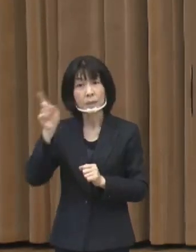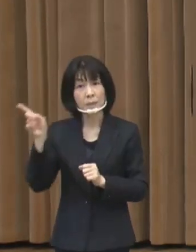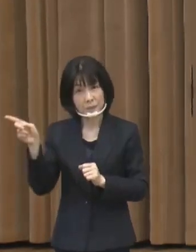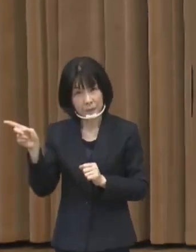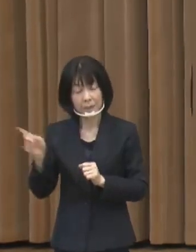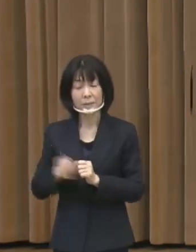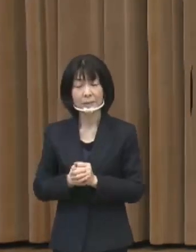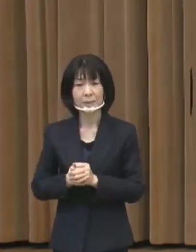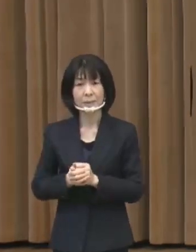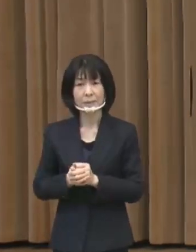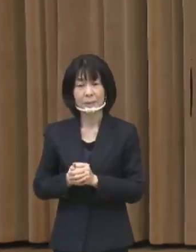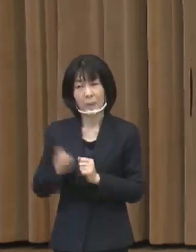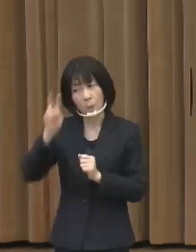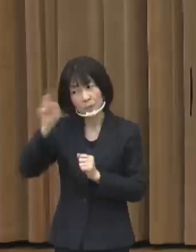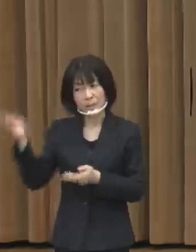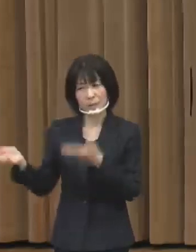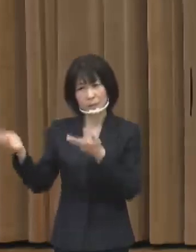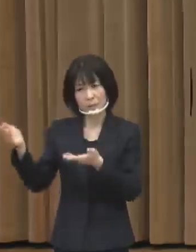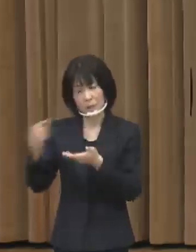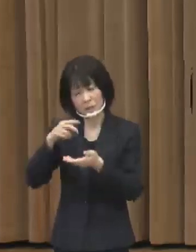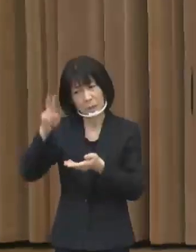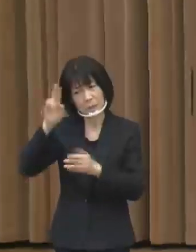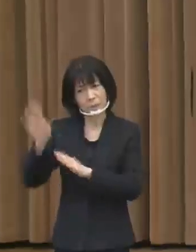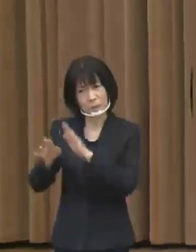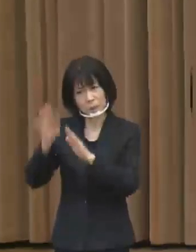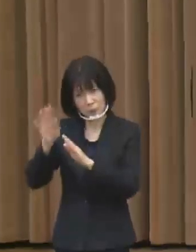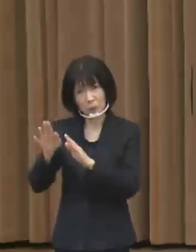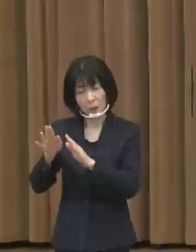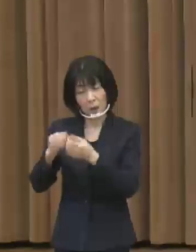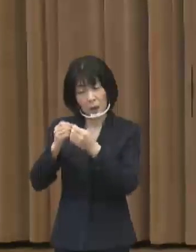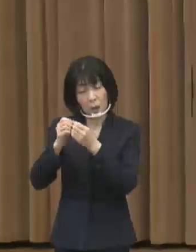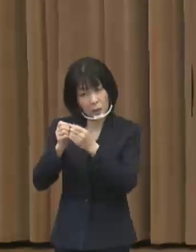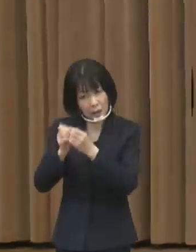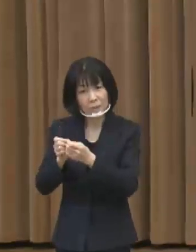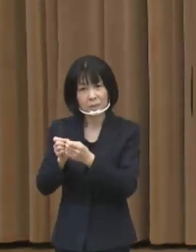まああと比較するのは、私は大阪の状況をつぶさに